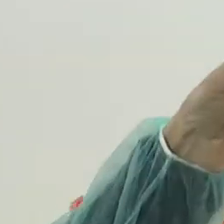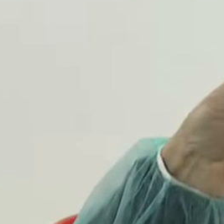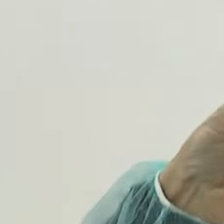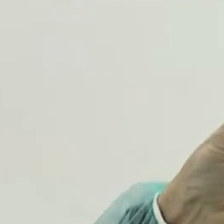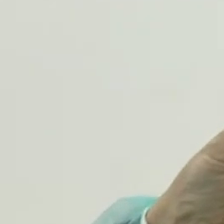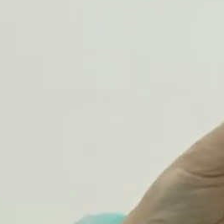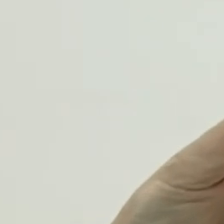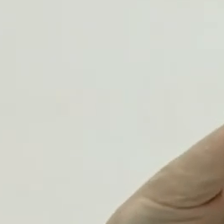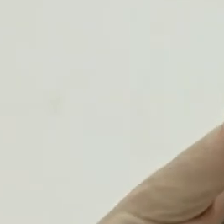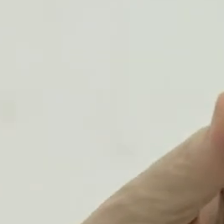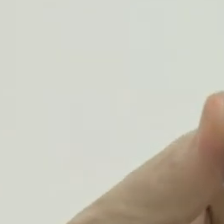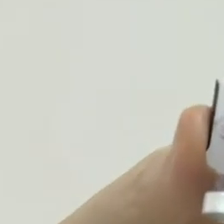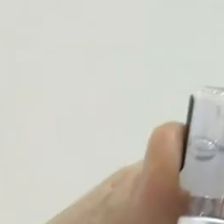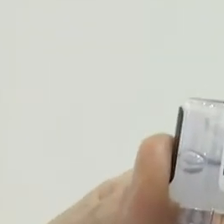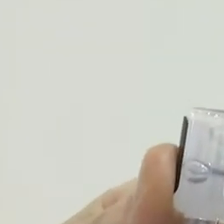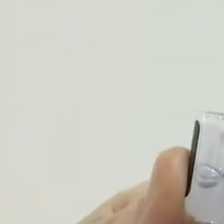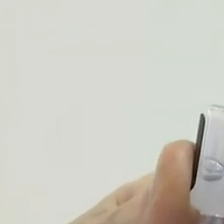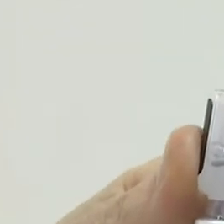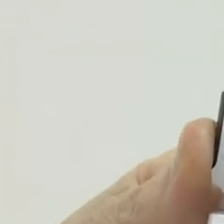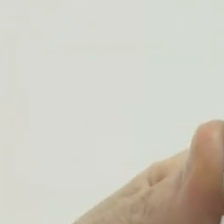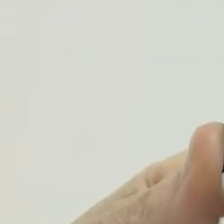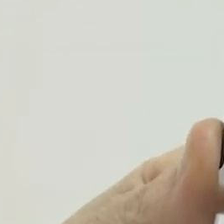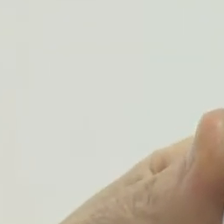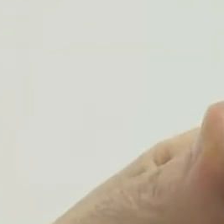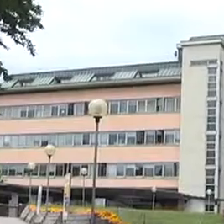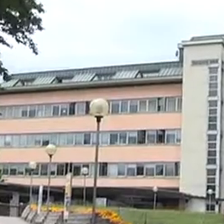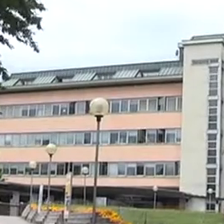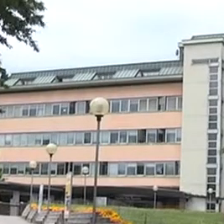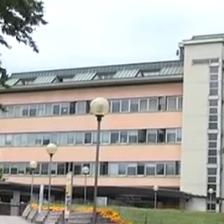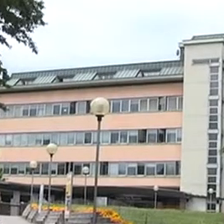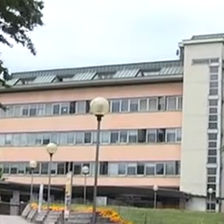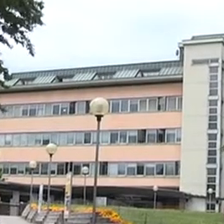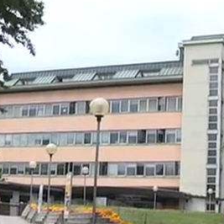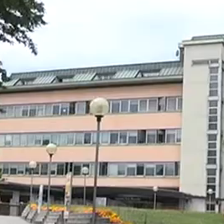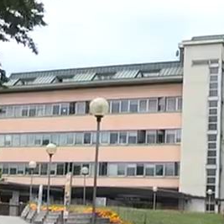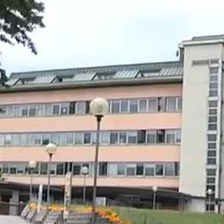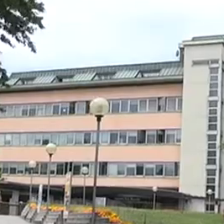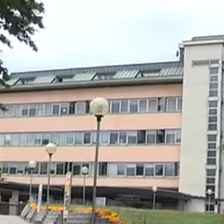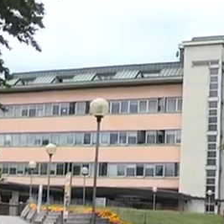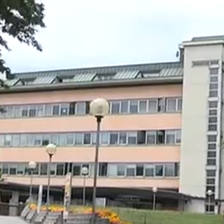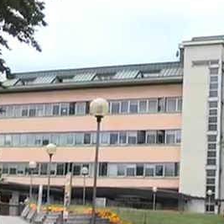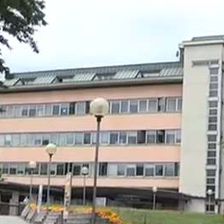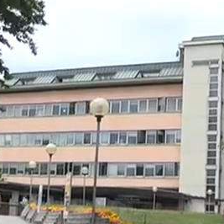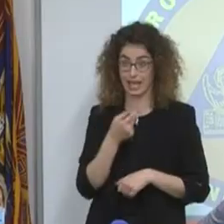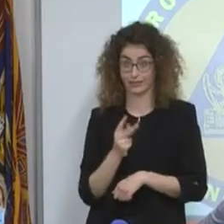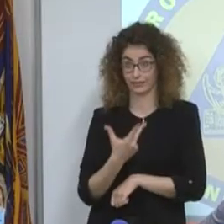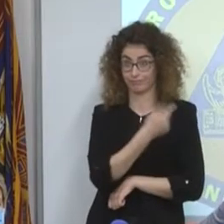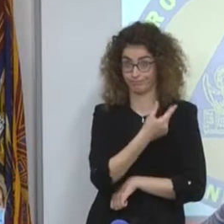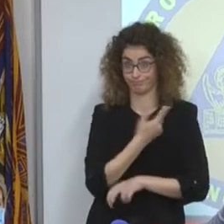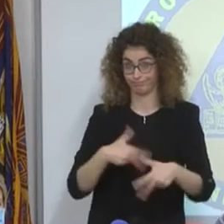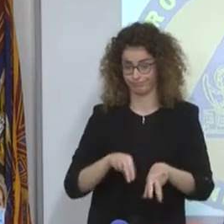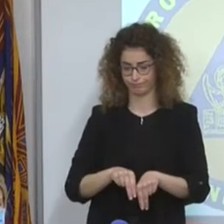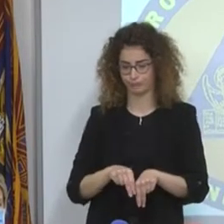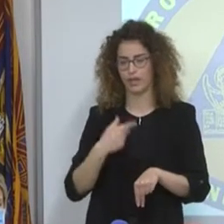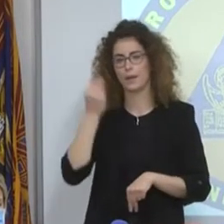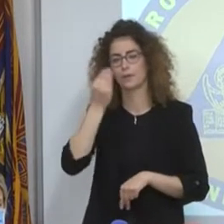propria rivoluzione destinata a restare anche nel post-Covid per altri servizi sanitari. Stiamo pensando